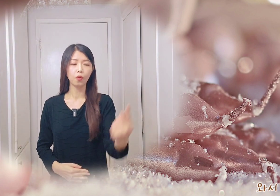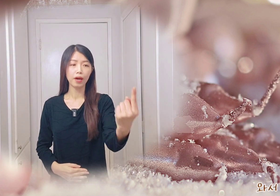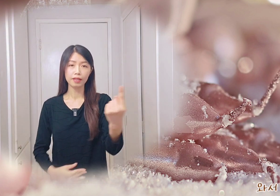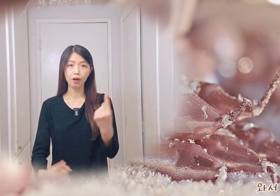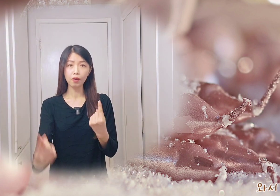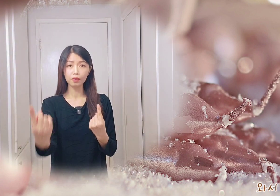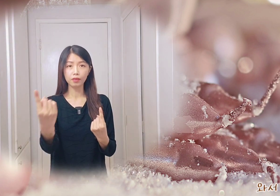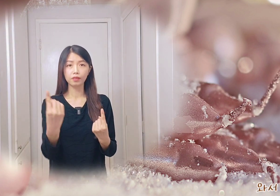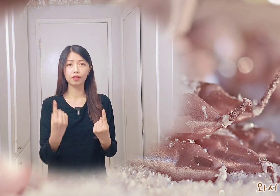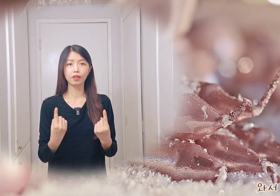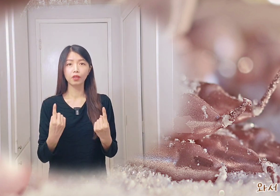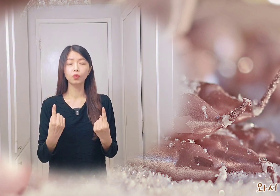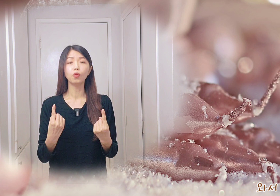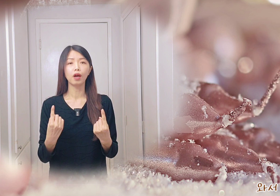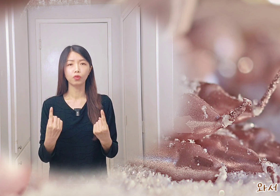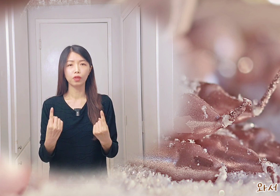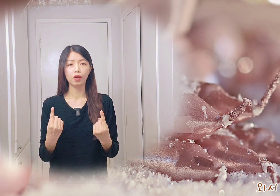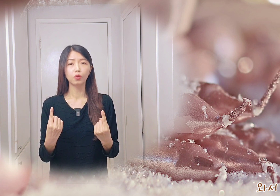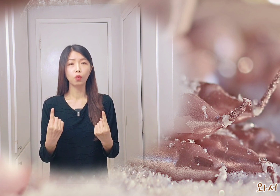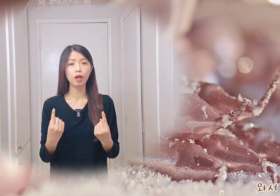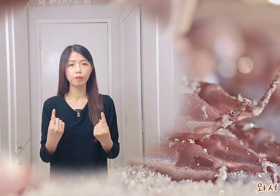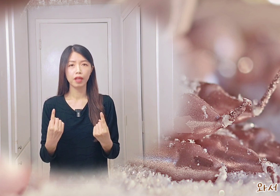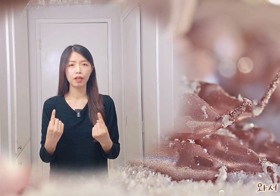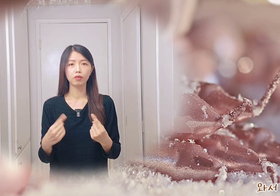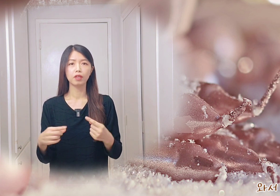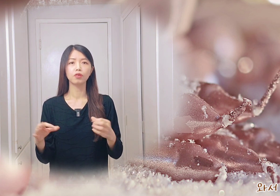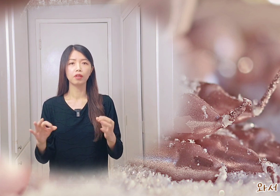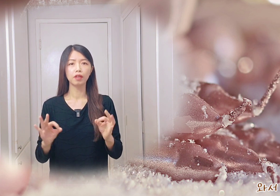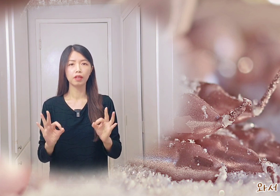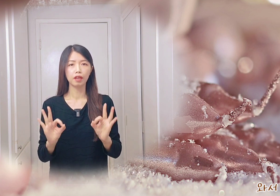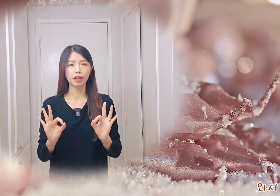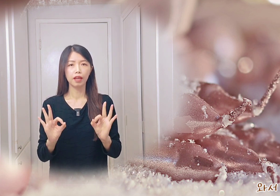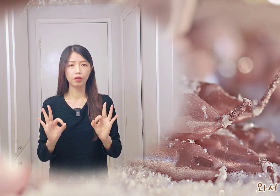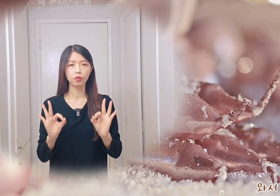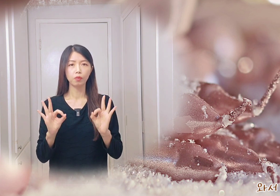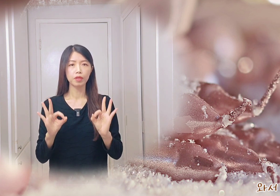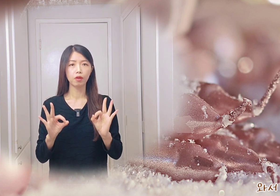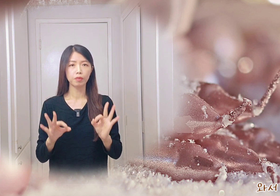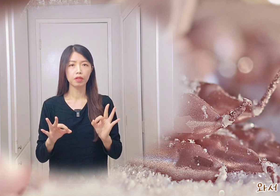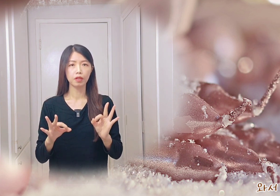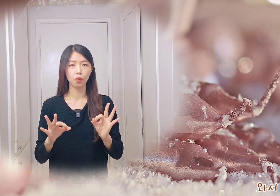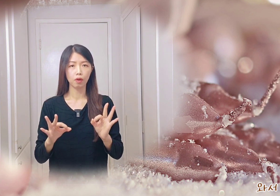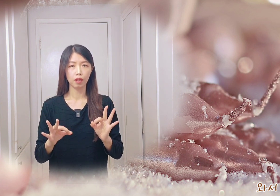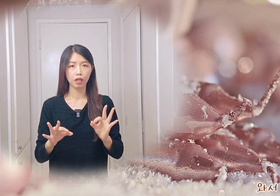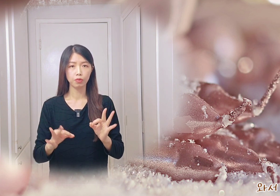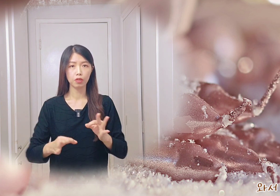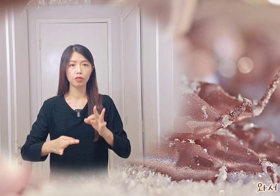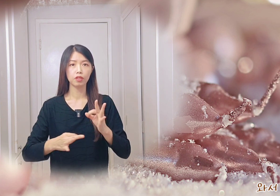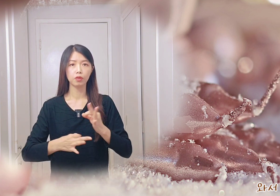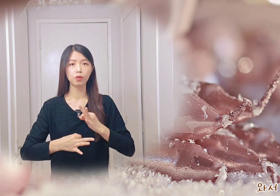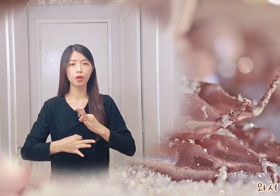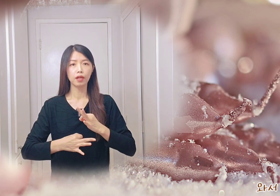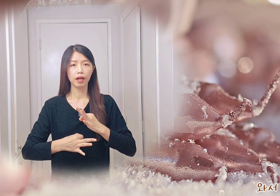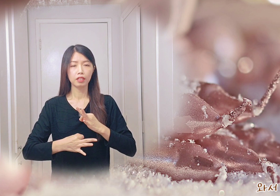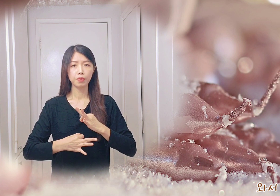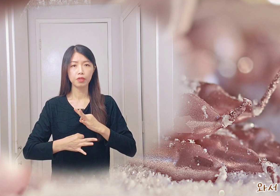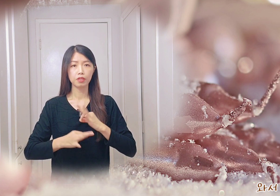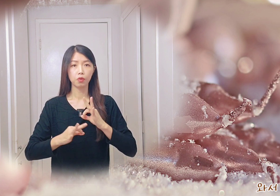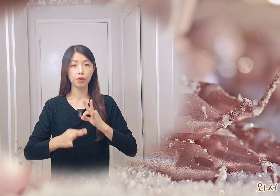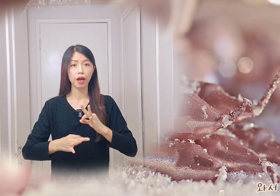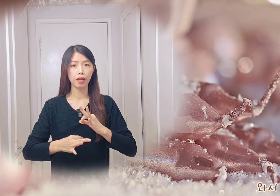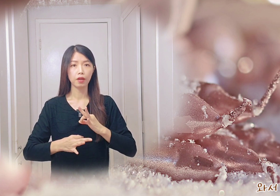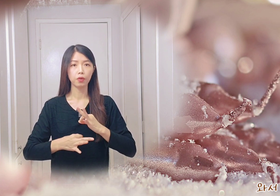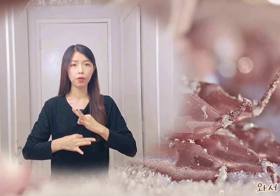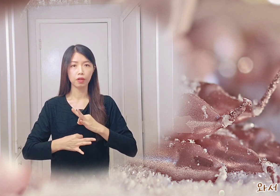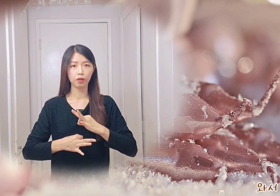들으시오. 와서 놀라운, 놀랍다 이런 대수어는 양손 엄지검지를 동그랗게 붙여주시고 가슴